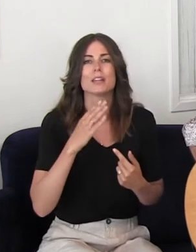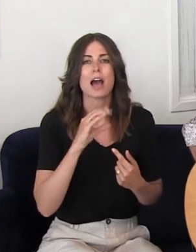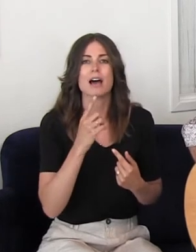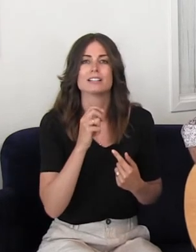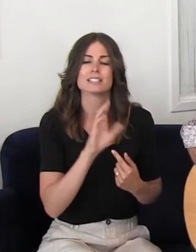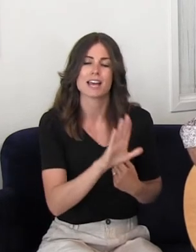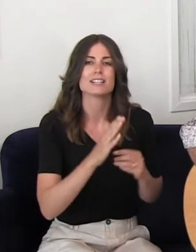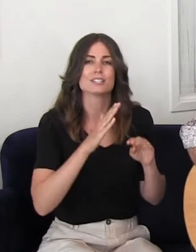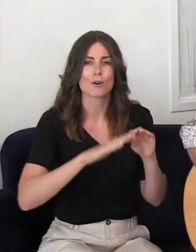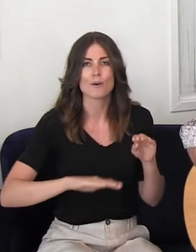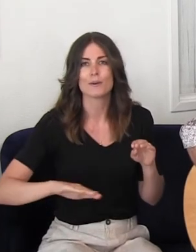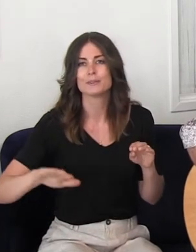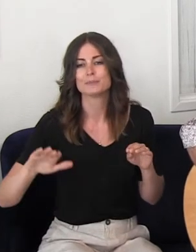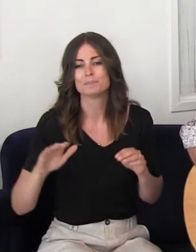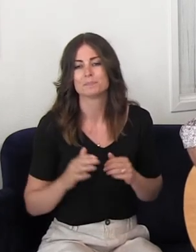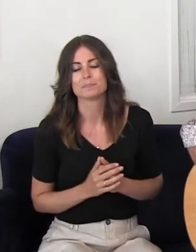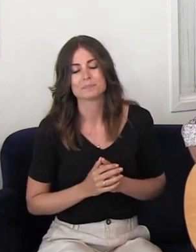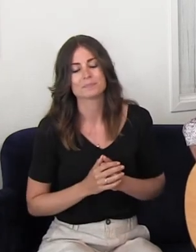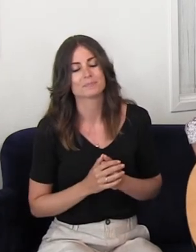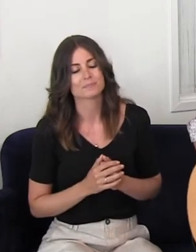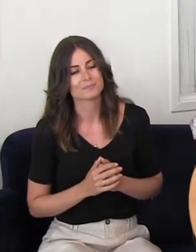i Alsterns dal.